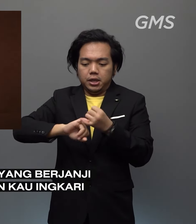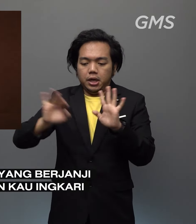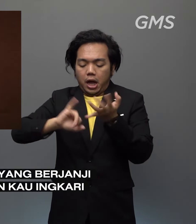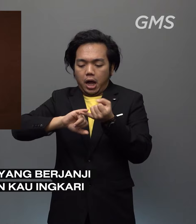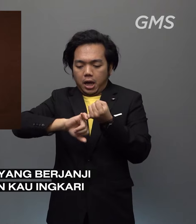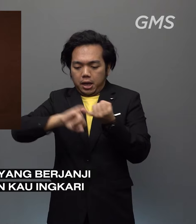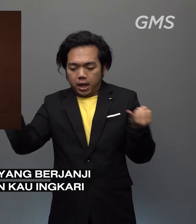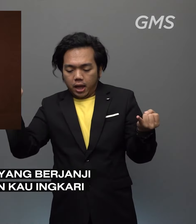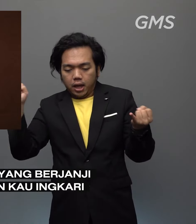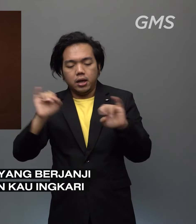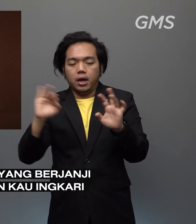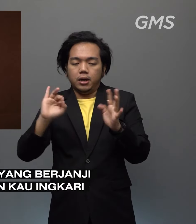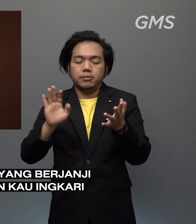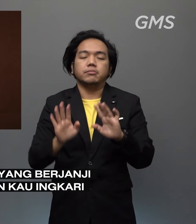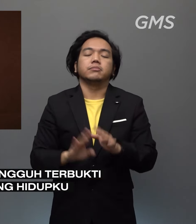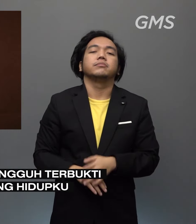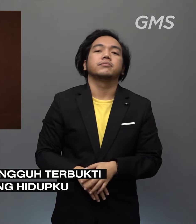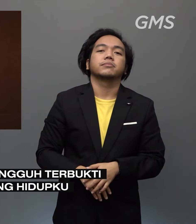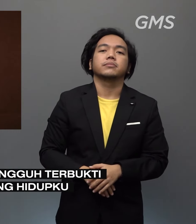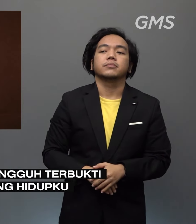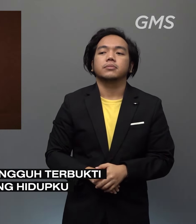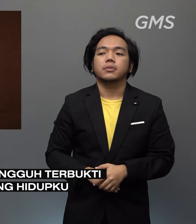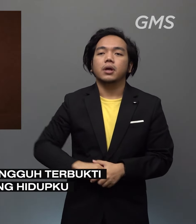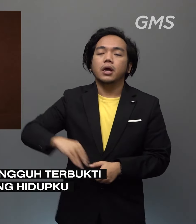kau ingkari